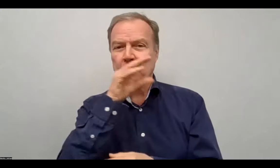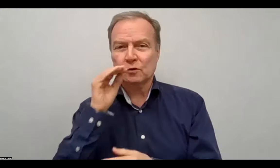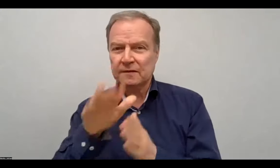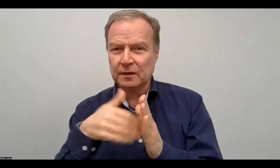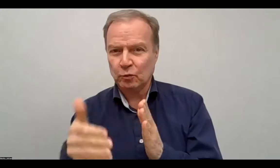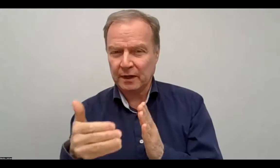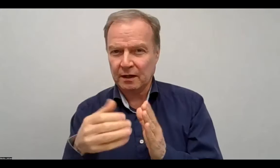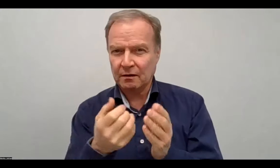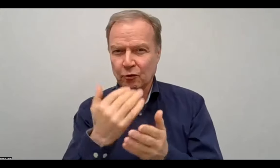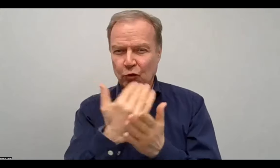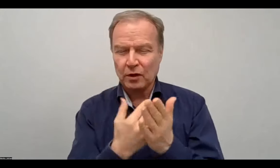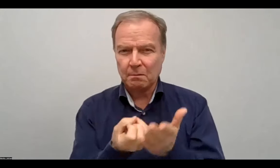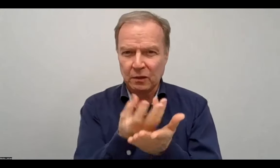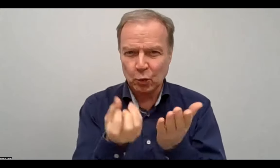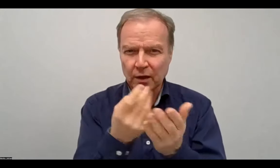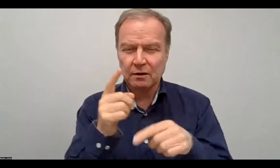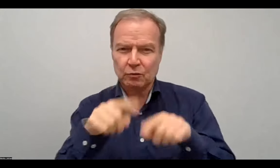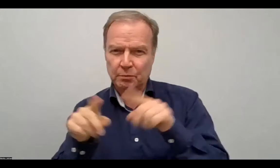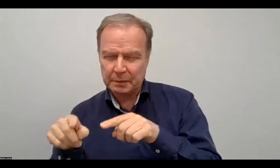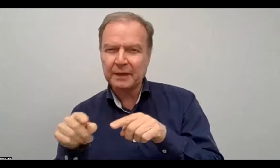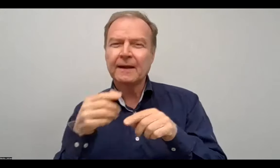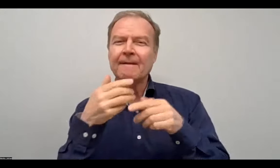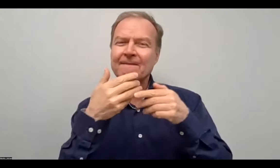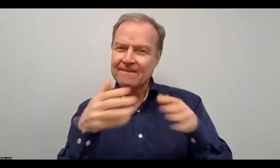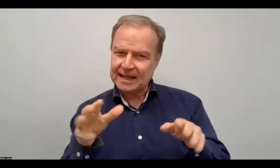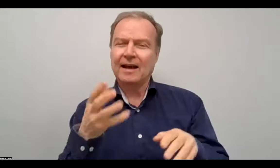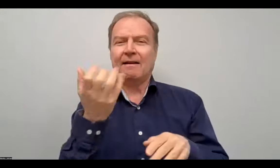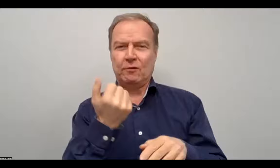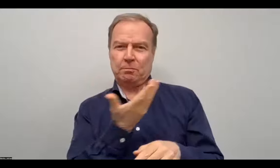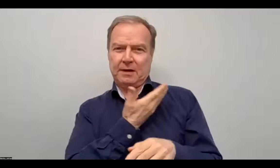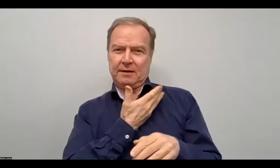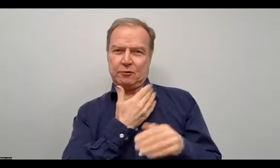lisääntyneet, mutta haasteena on kyllä todellakin tämä suomenruotsalaisen